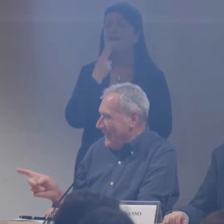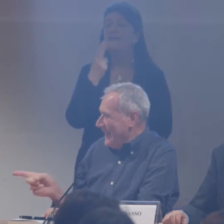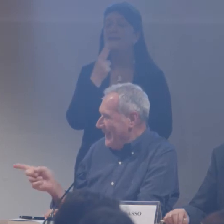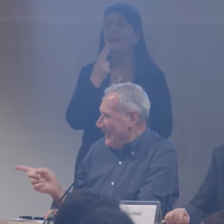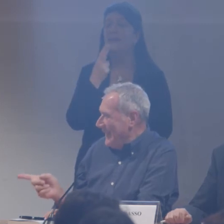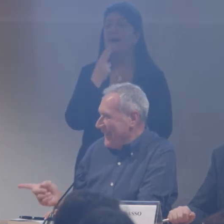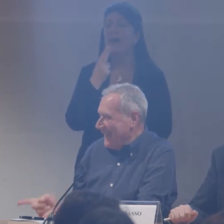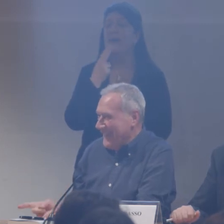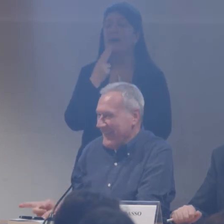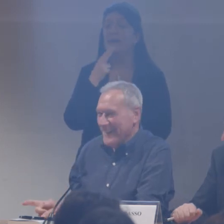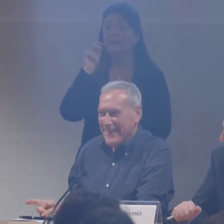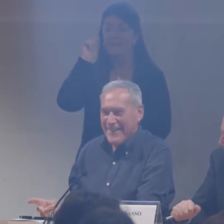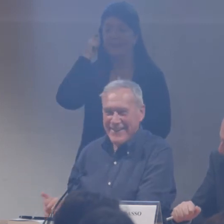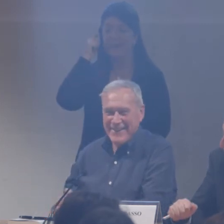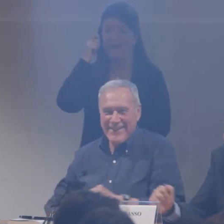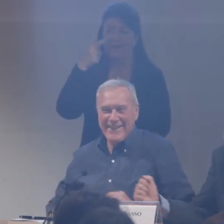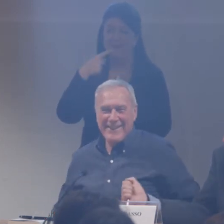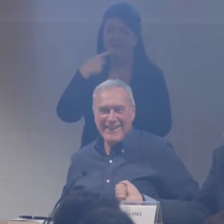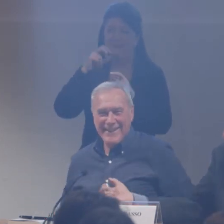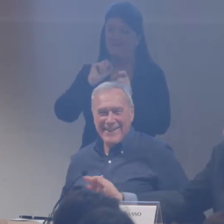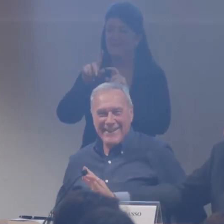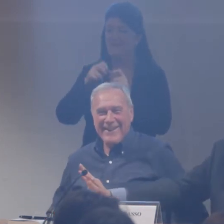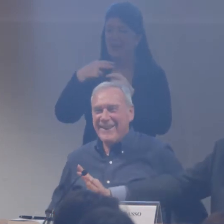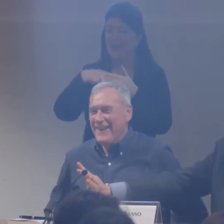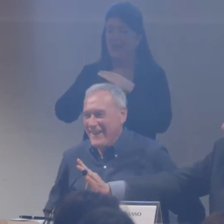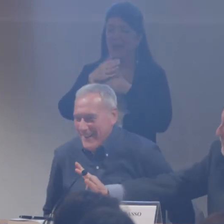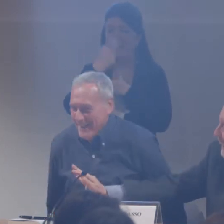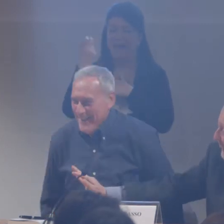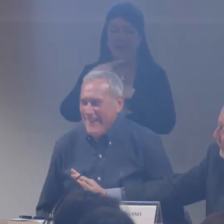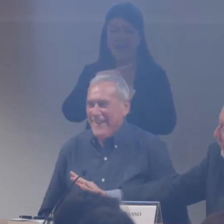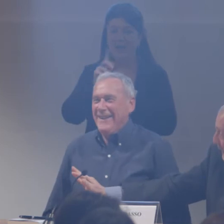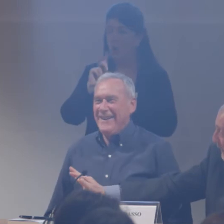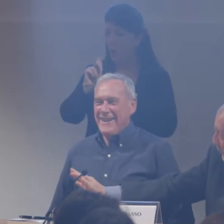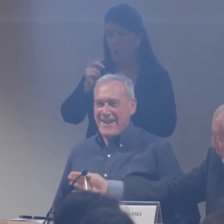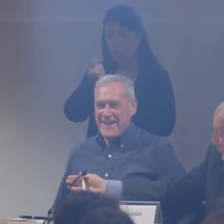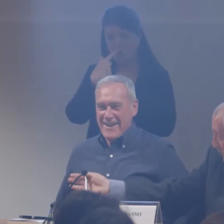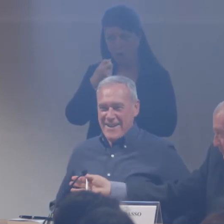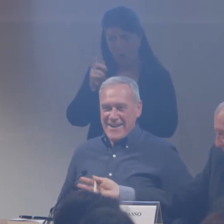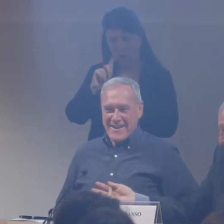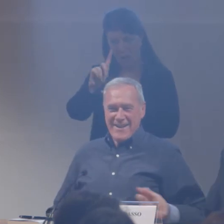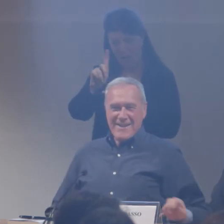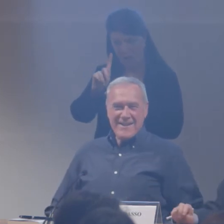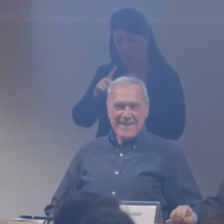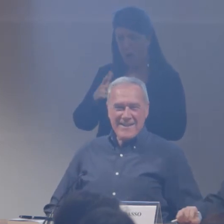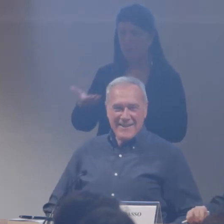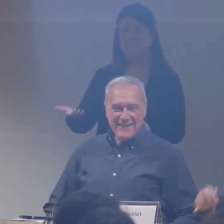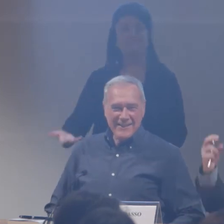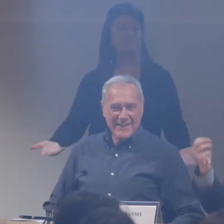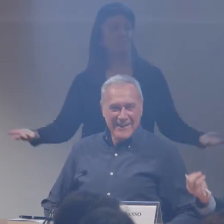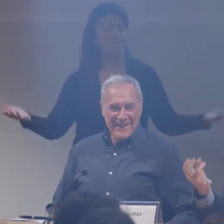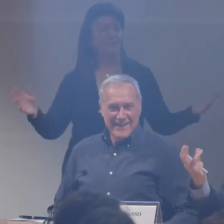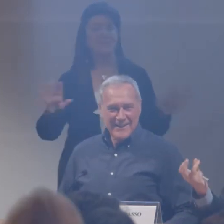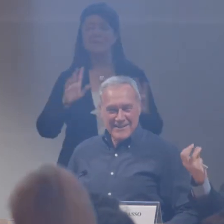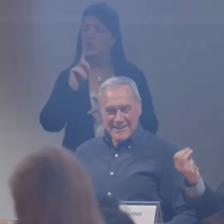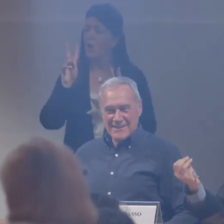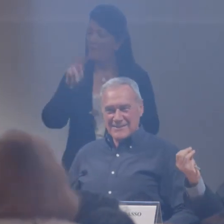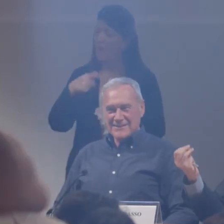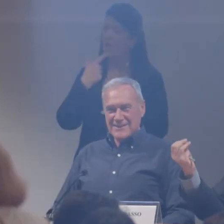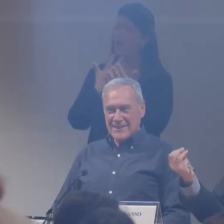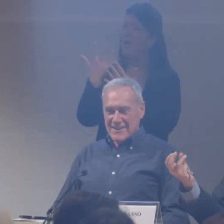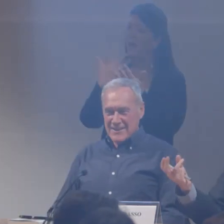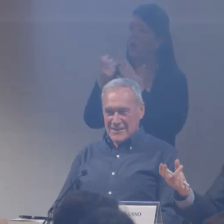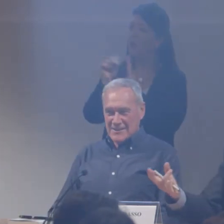Però ci ha messo molto cuore, quindi almeno questo non sei... No, ma è bella la storia, te la racconto perché dà il